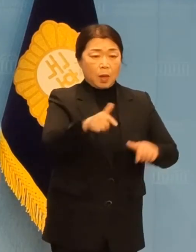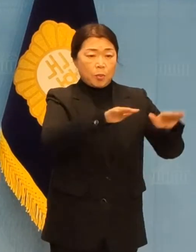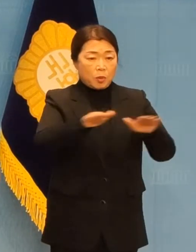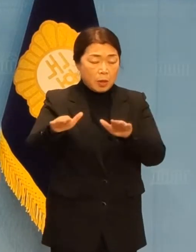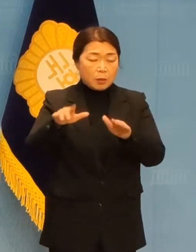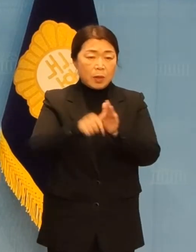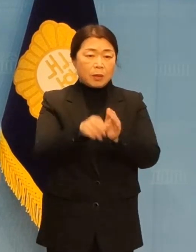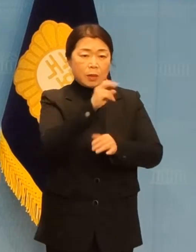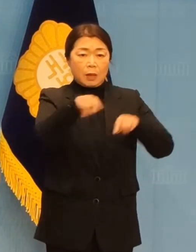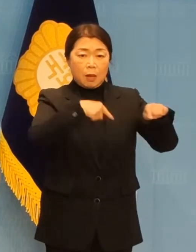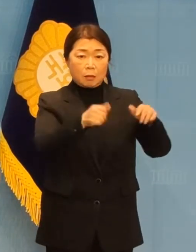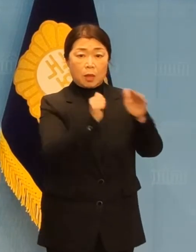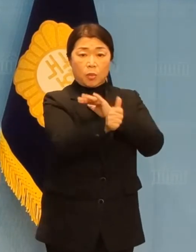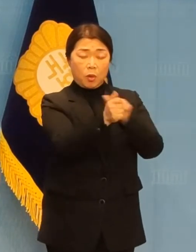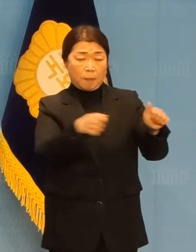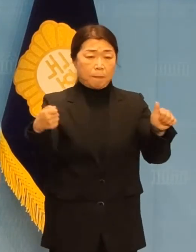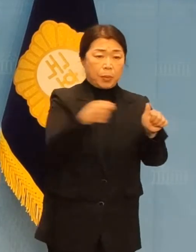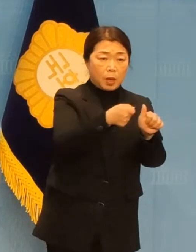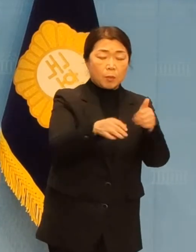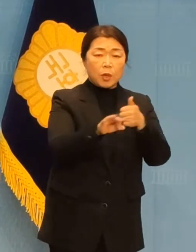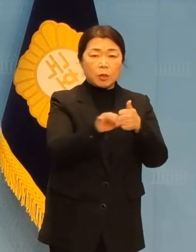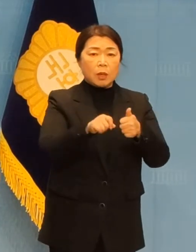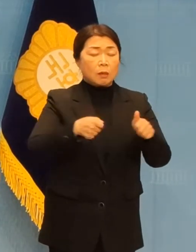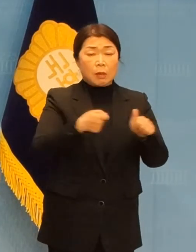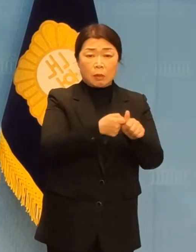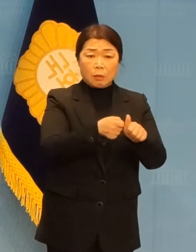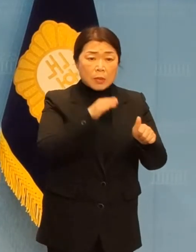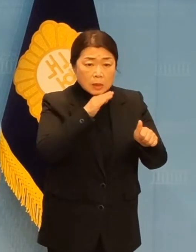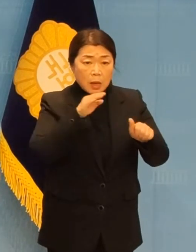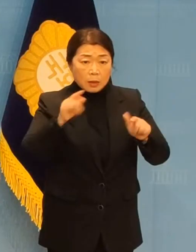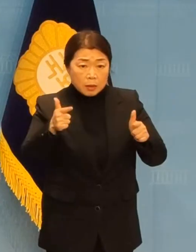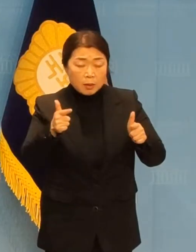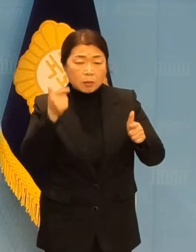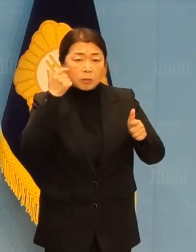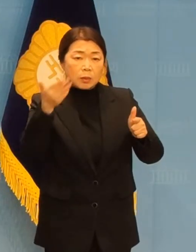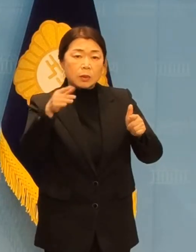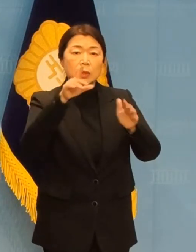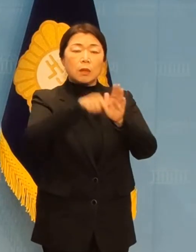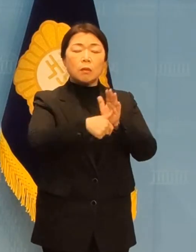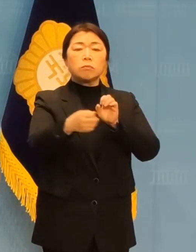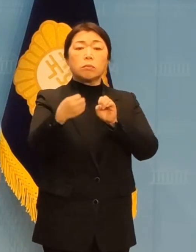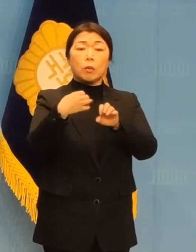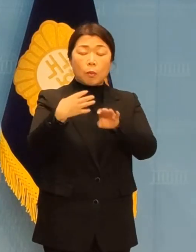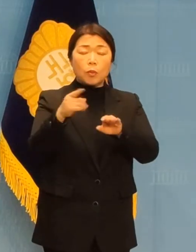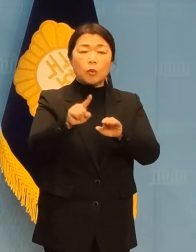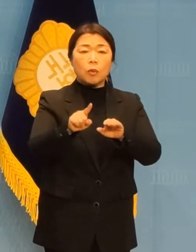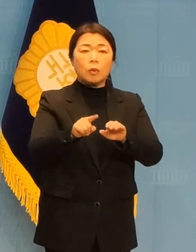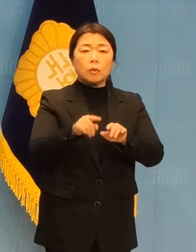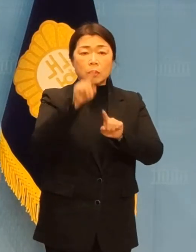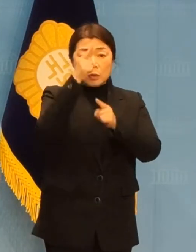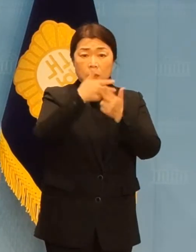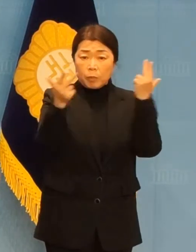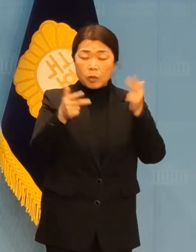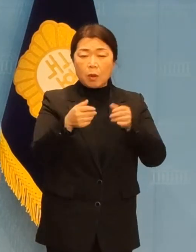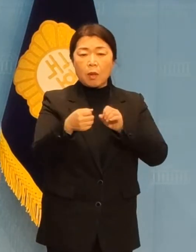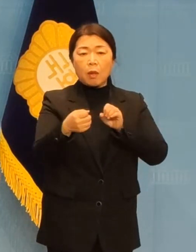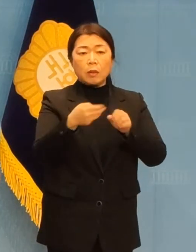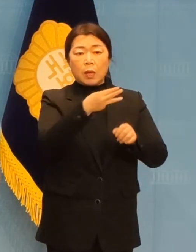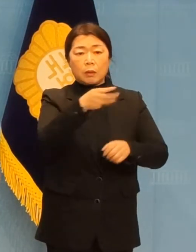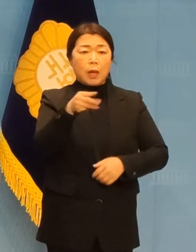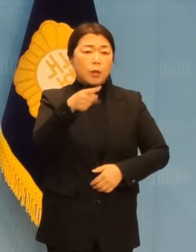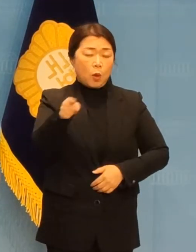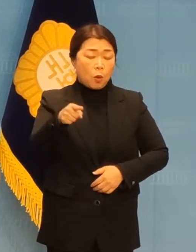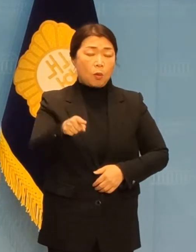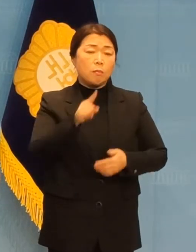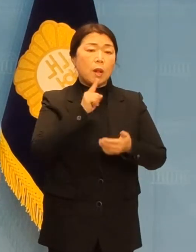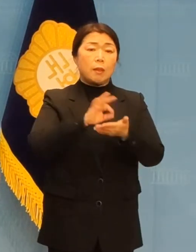이런 테러를 당하면 테러는 아니냐라고 했을 때 그러면 당연히 이재명 대표도 테러가 되기 때문에 답변조차